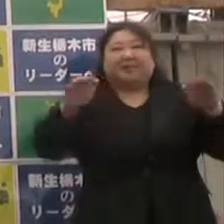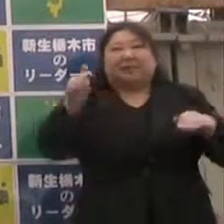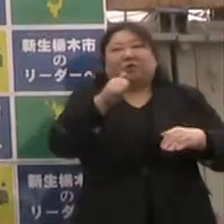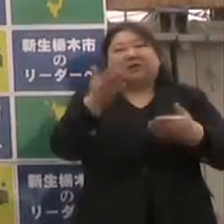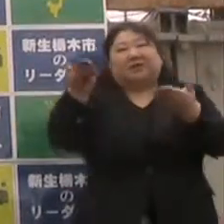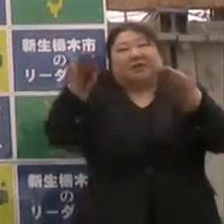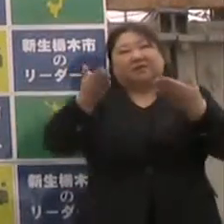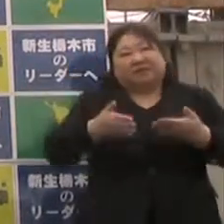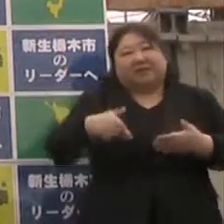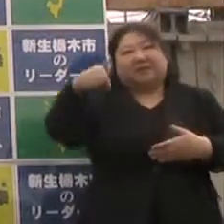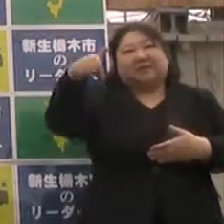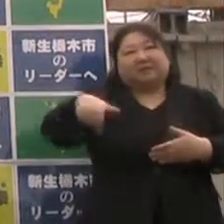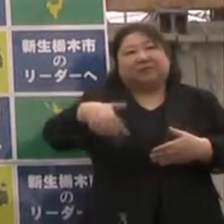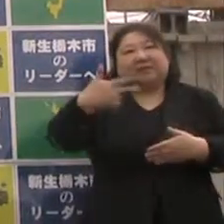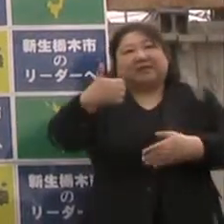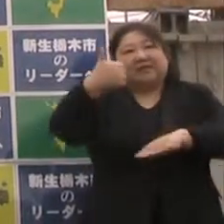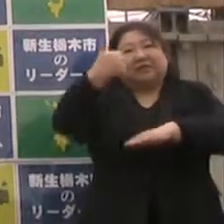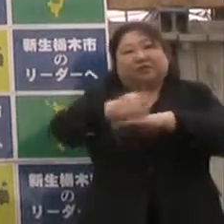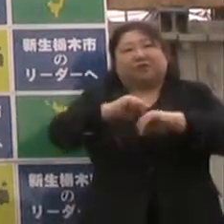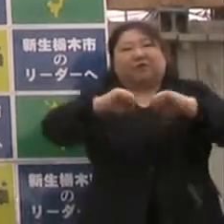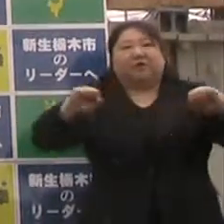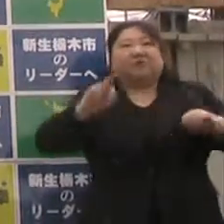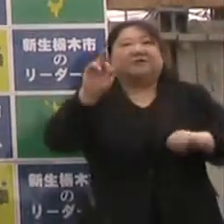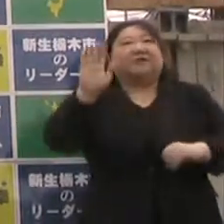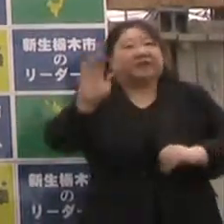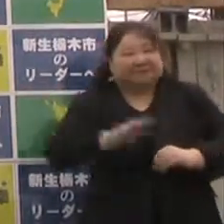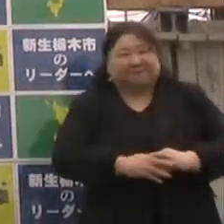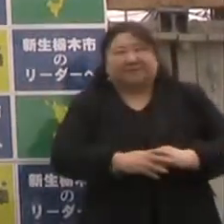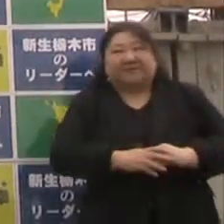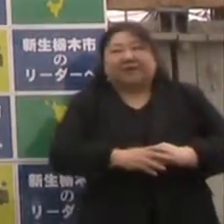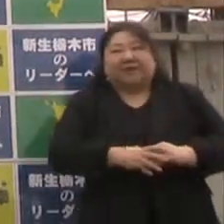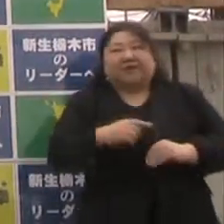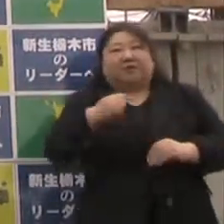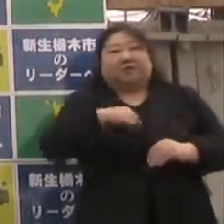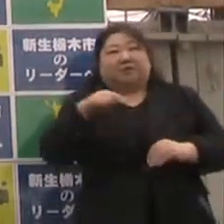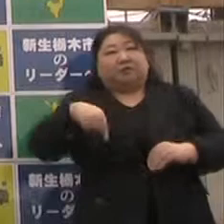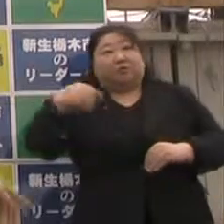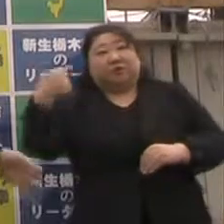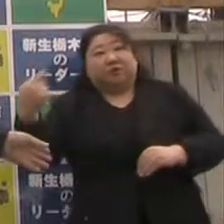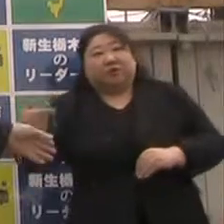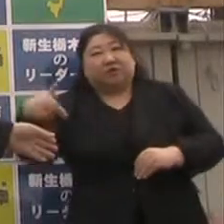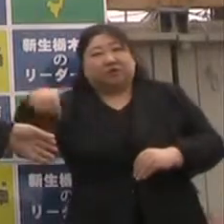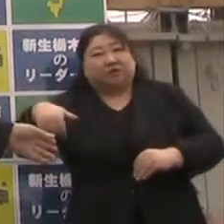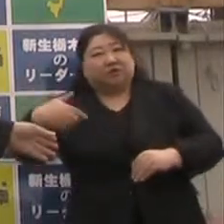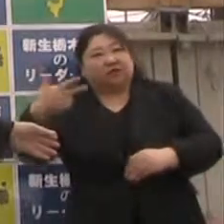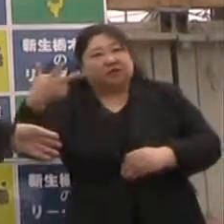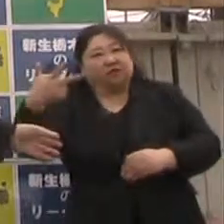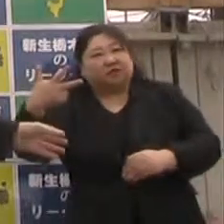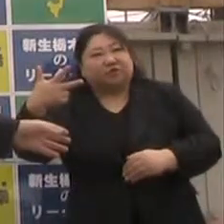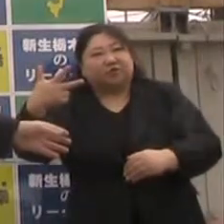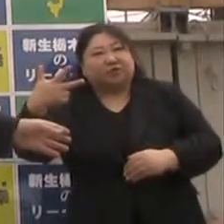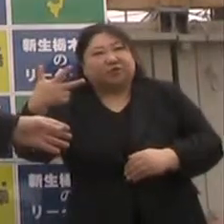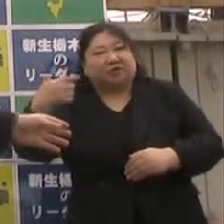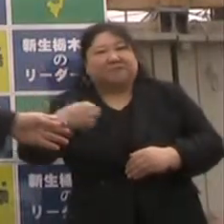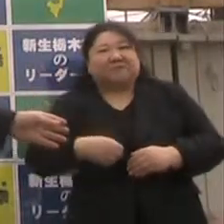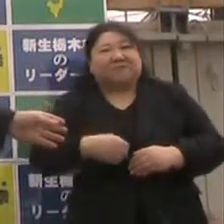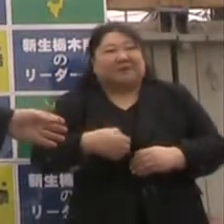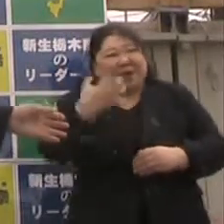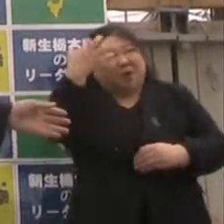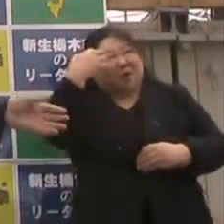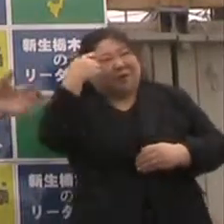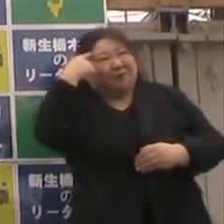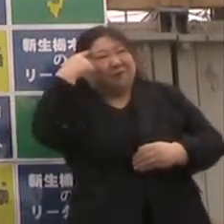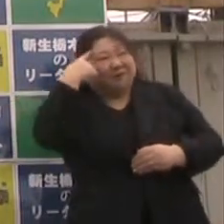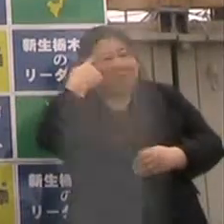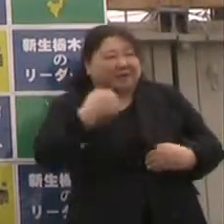紹介いただきました下野市の広瀬でございます。私隣の下野市っていうのを実言うとこう言っちゃうと怒られちゃうんだけど吉行